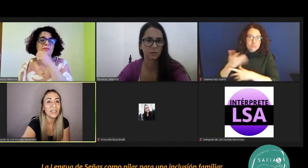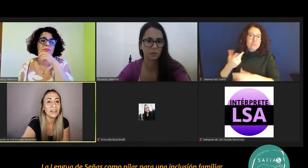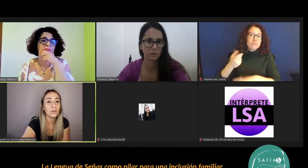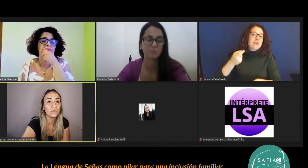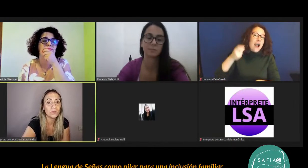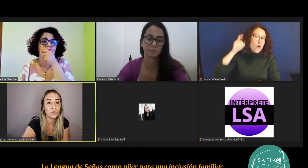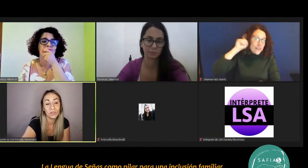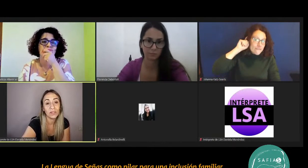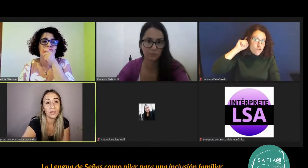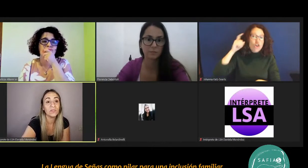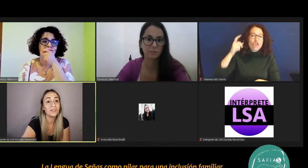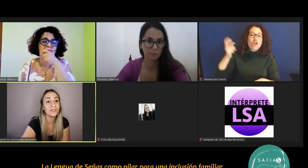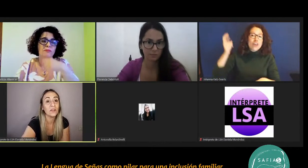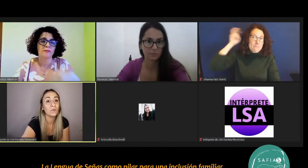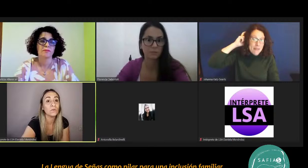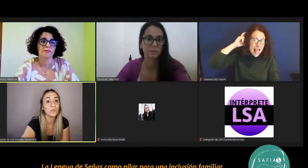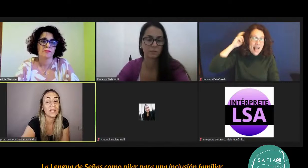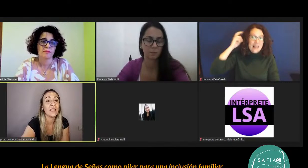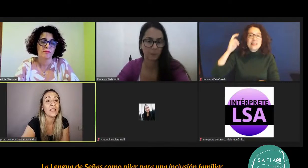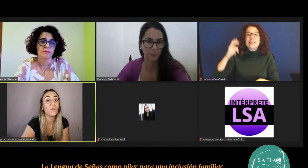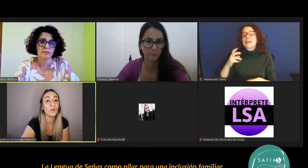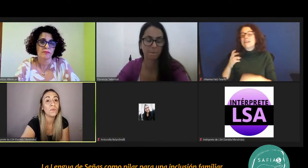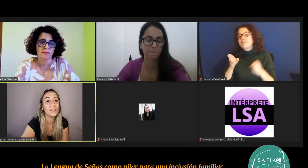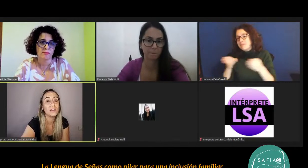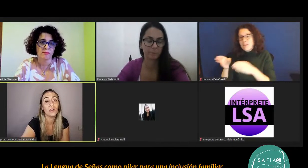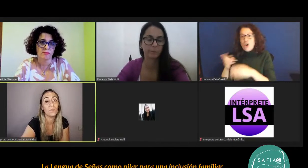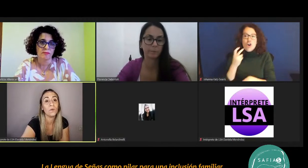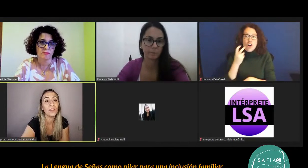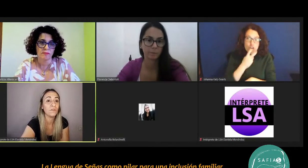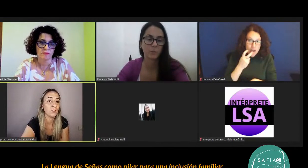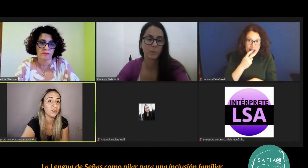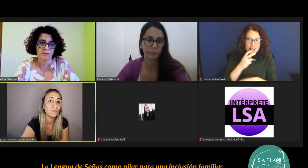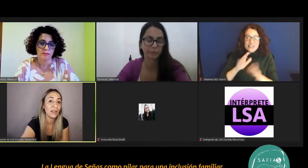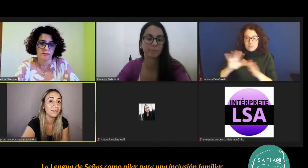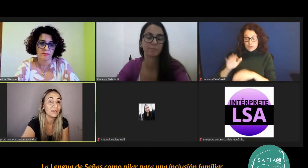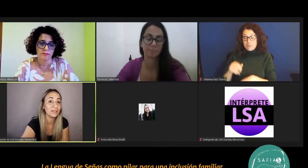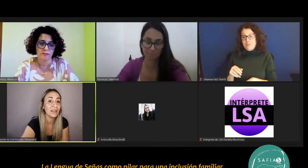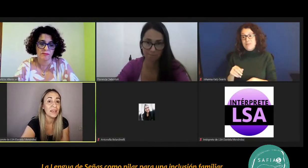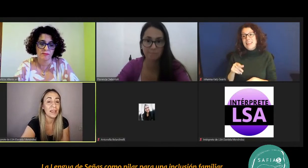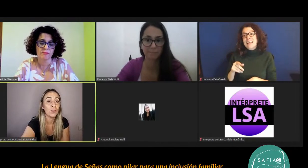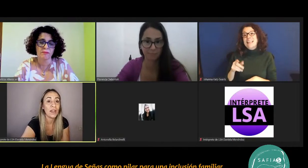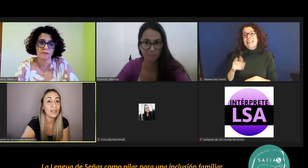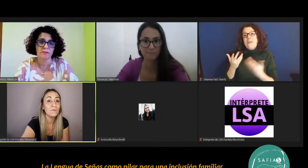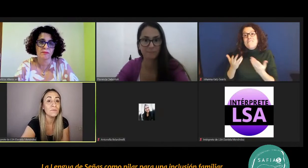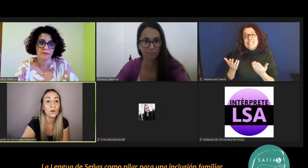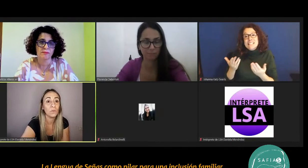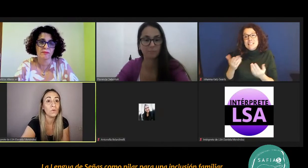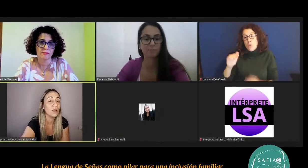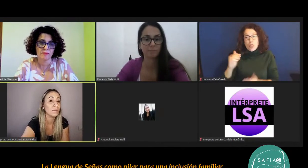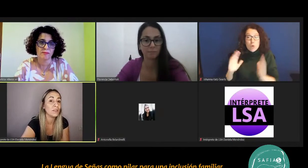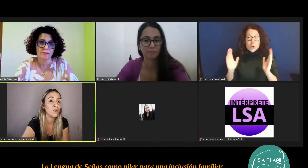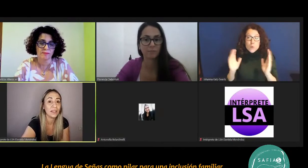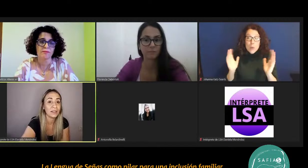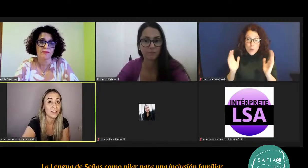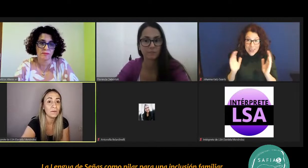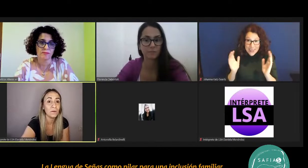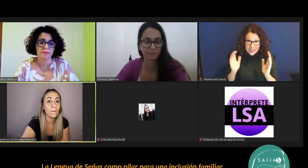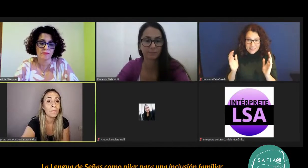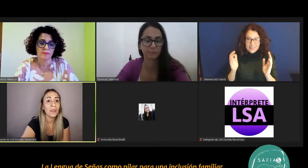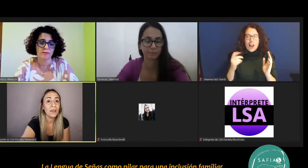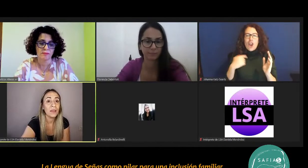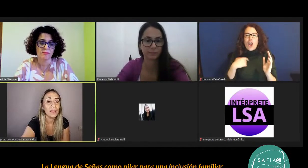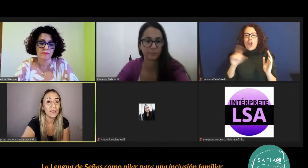No tenían recursos, entonces esos recursos eran dados por los médicos, como audífonos, implantes, el oralismo como un camino